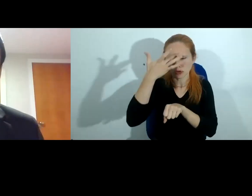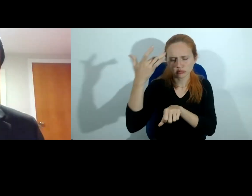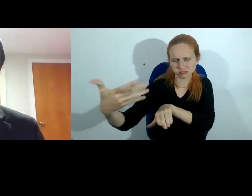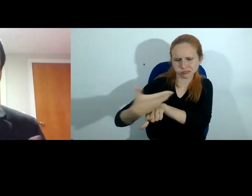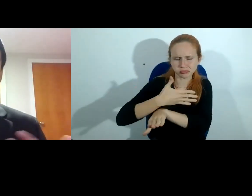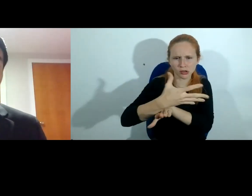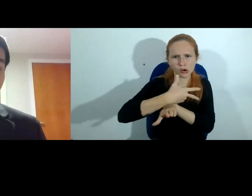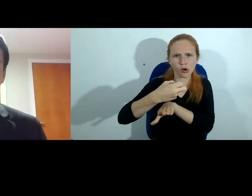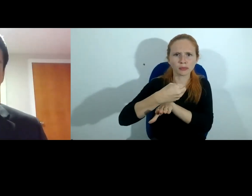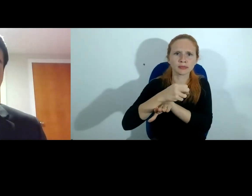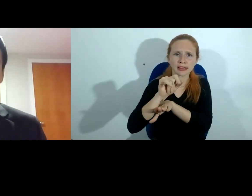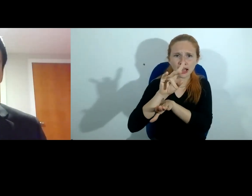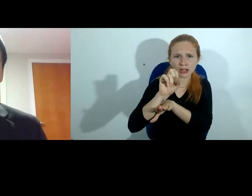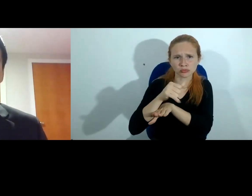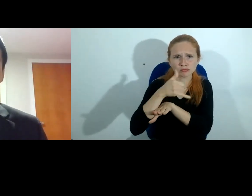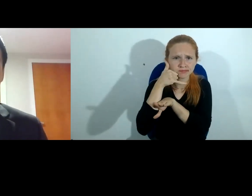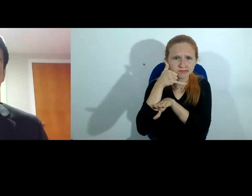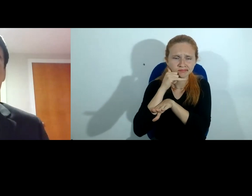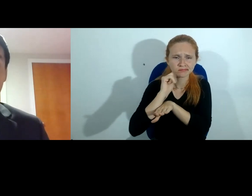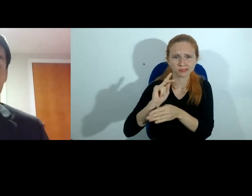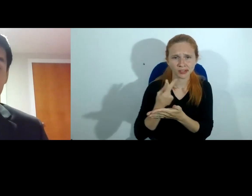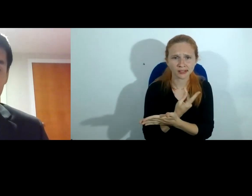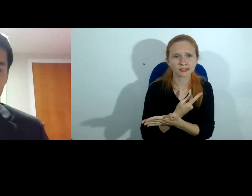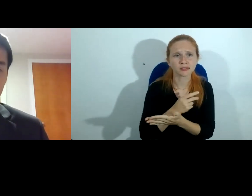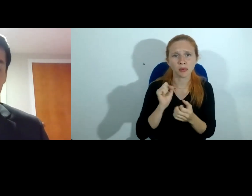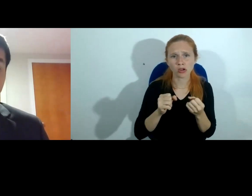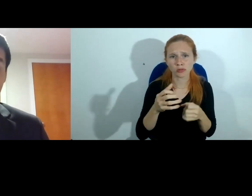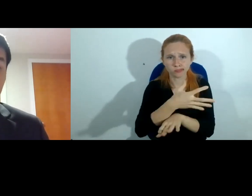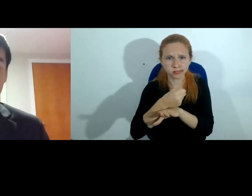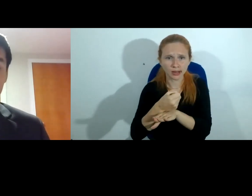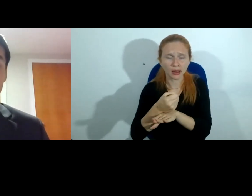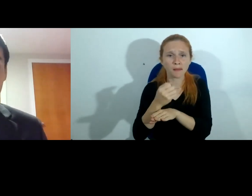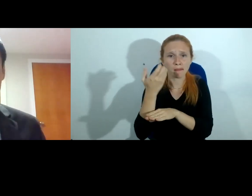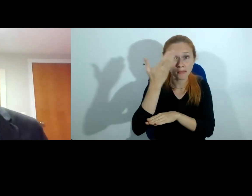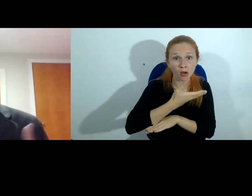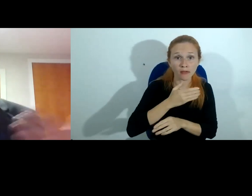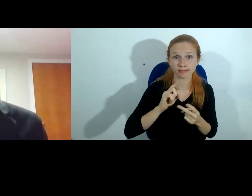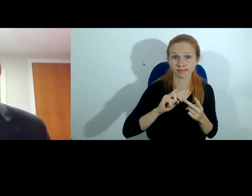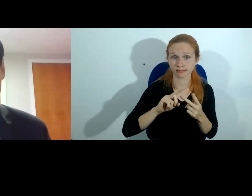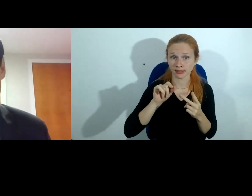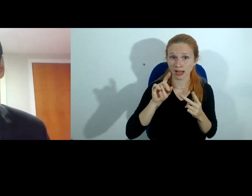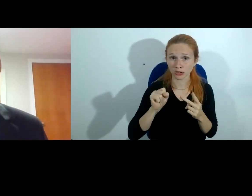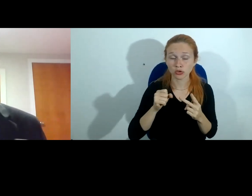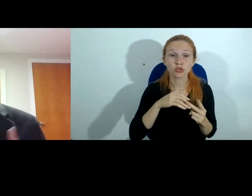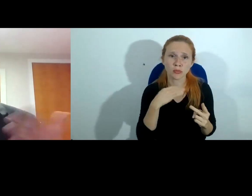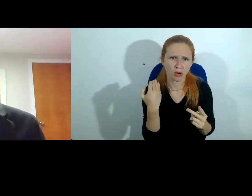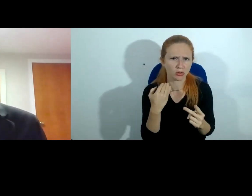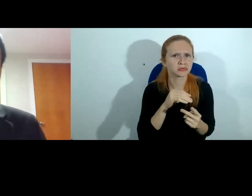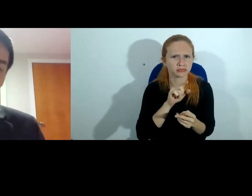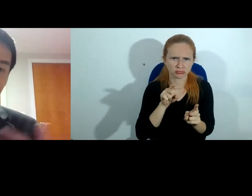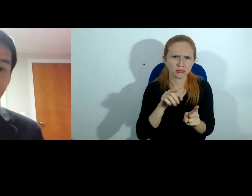dispositivo celular e lá a gente consegue obter coletar provas dados informações sobre homicídios e de outros crimes né